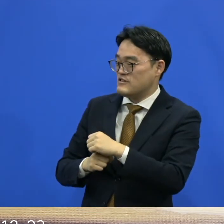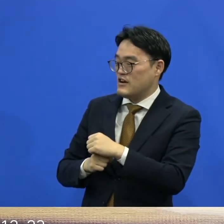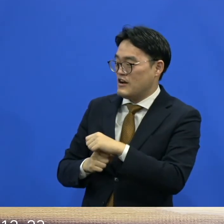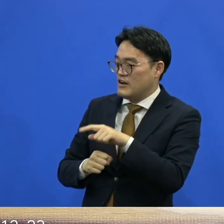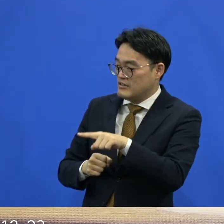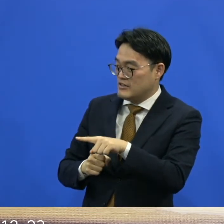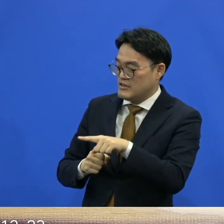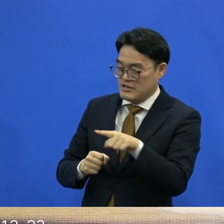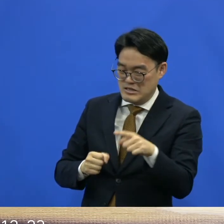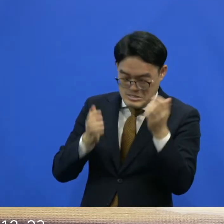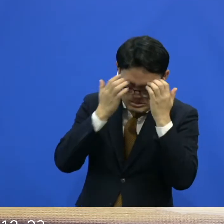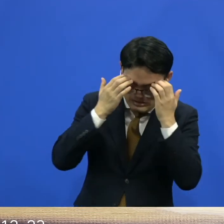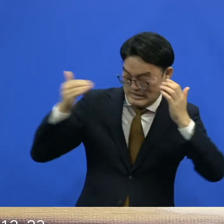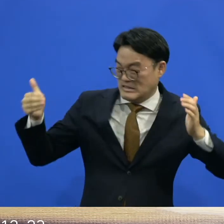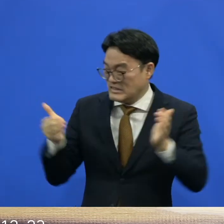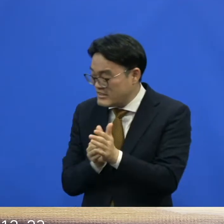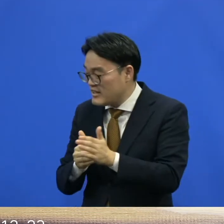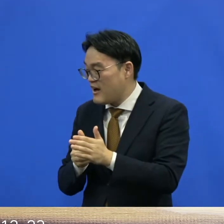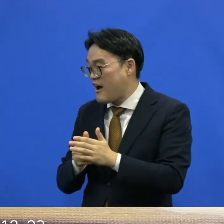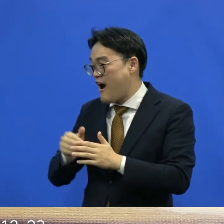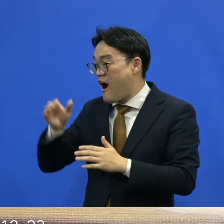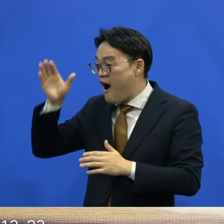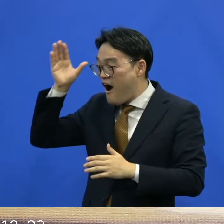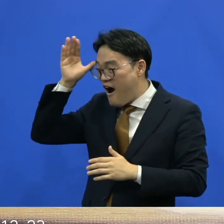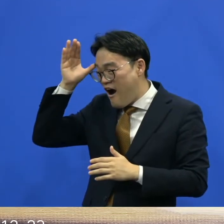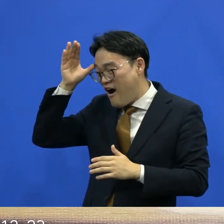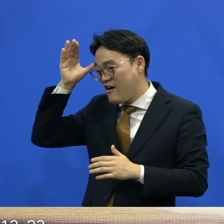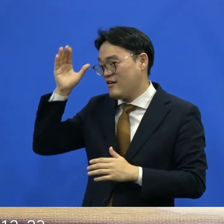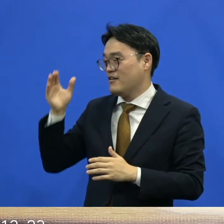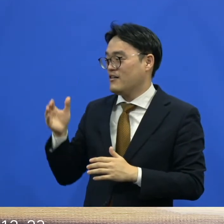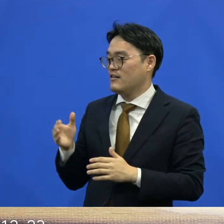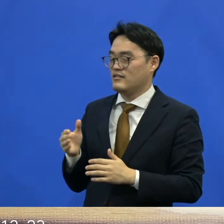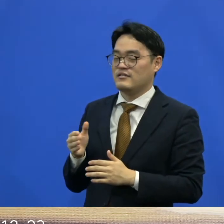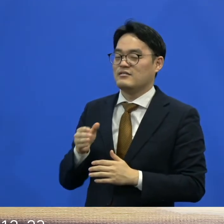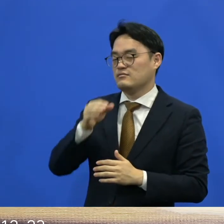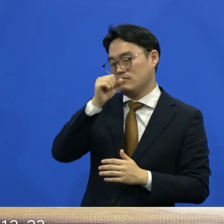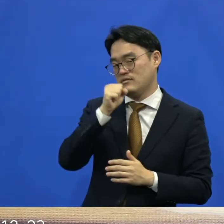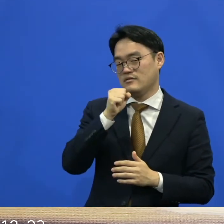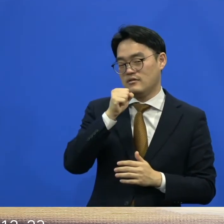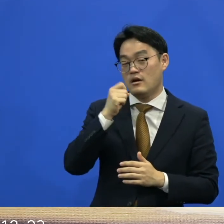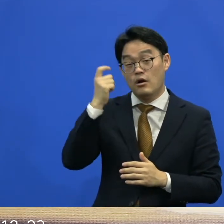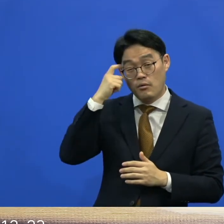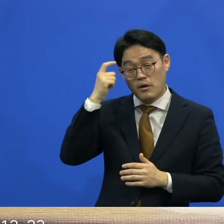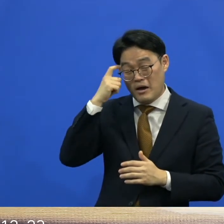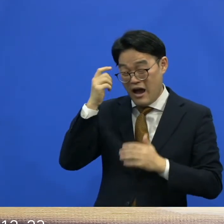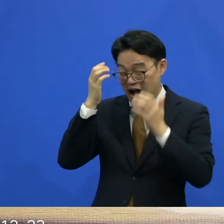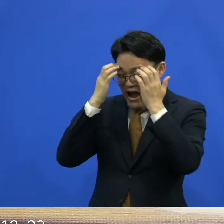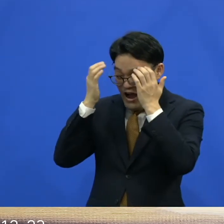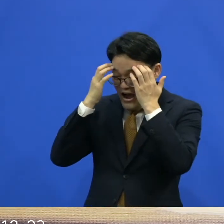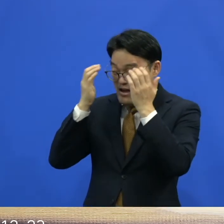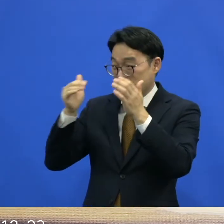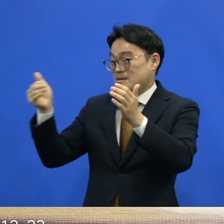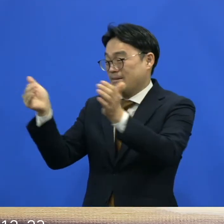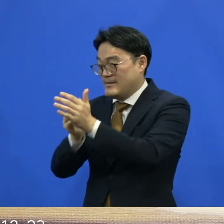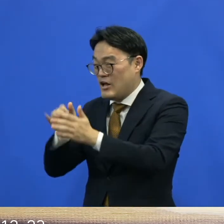희망을 할 것이 있다는 것은 좋은 일입니다. 그 갈망이 내 안에 있는 동안에는 내가 살아갈 힘이 있어요.